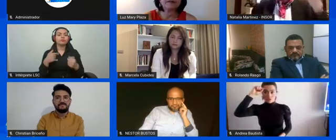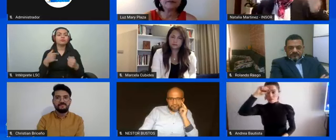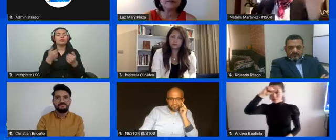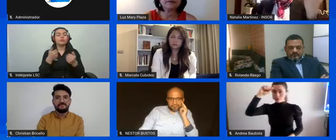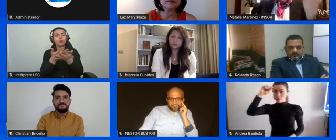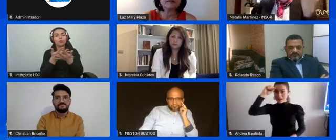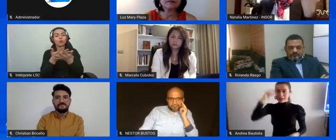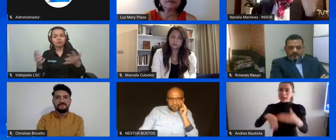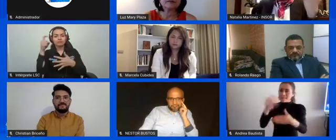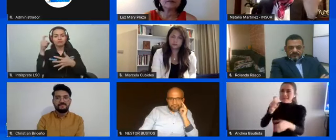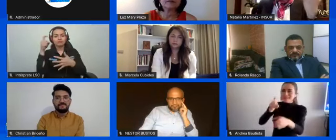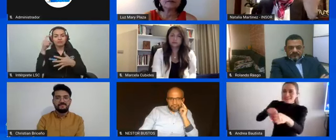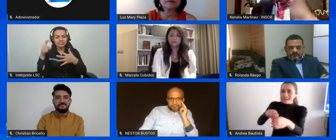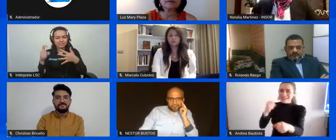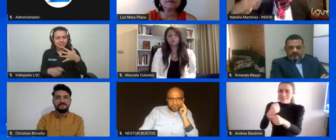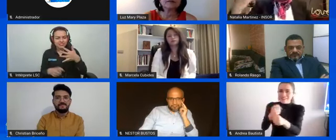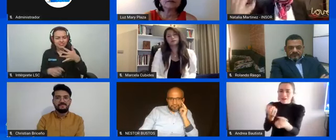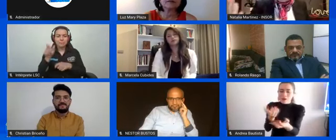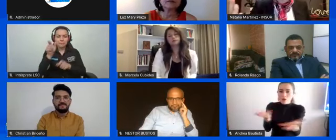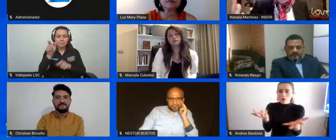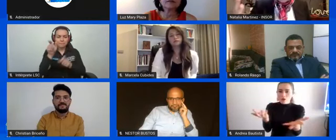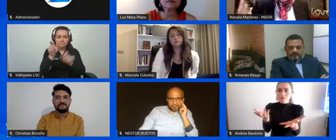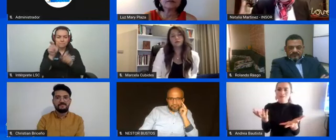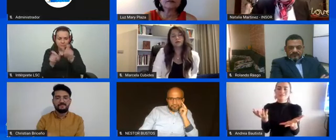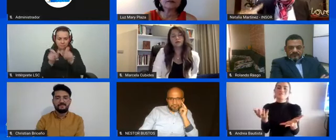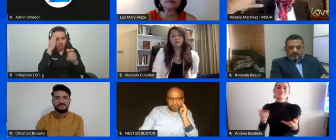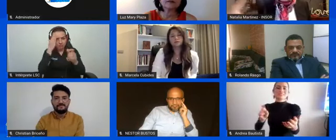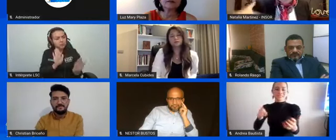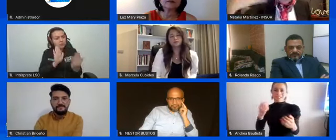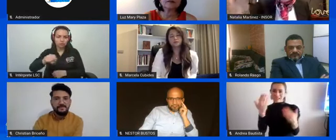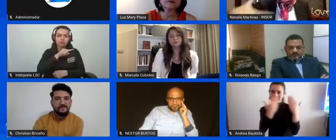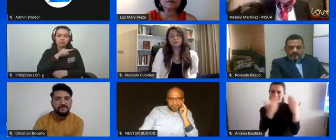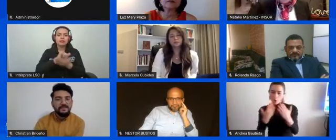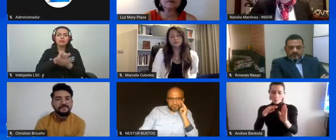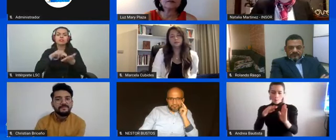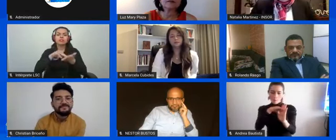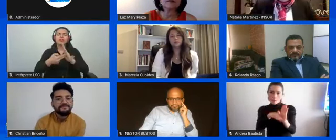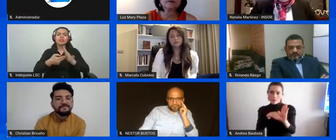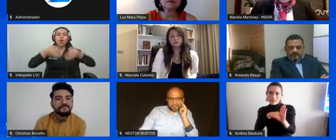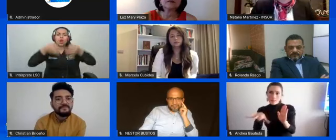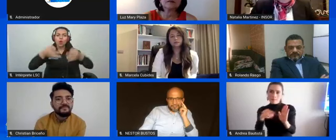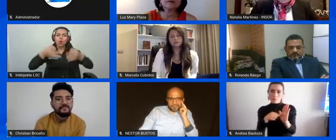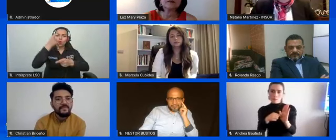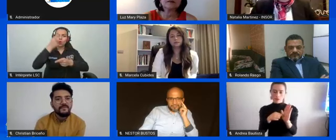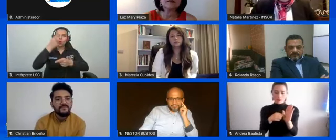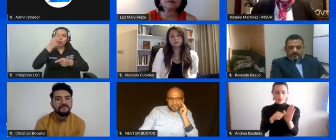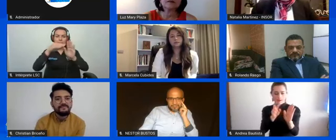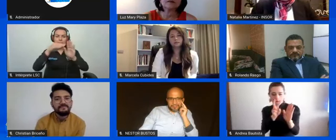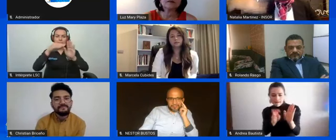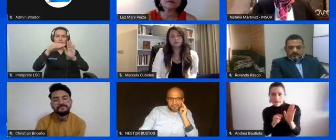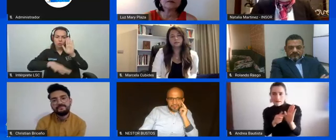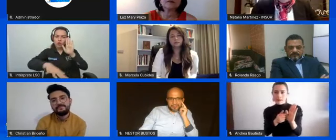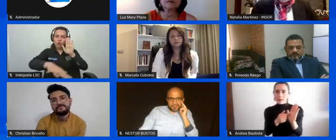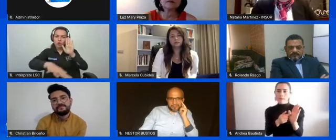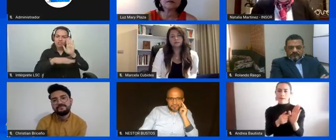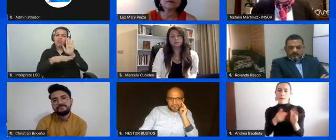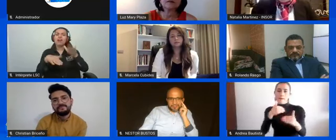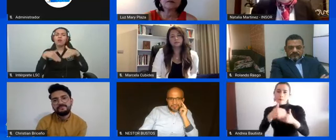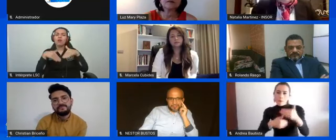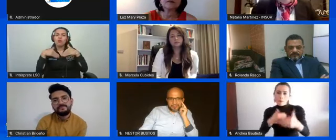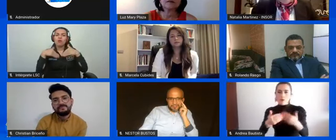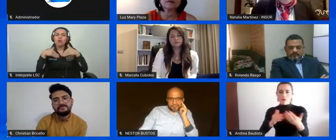un balance entre el cumplimiento de la política pública y solucionar cosas en el día a día para facilitar